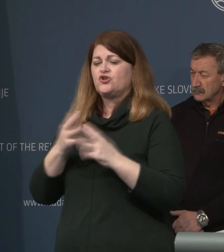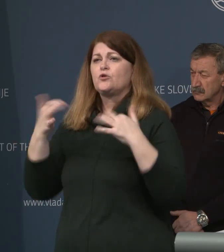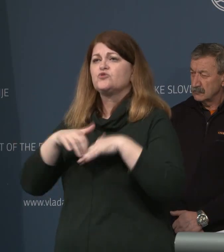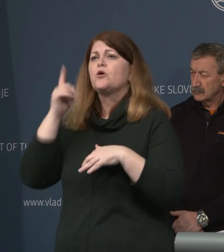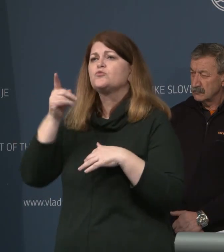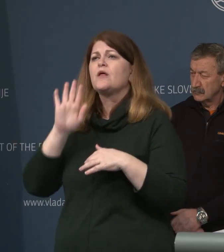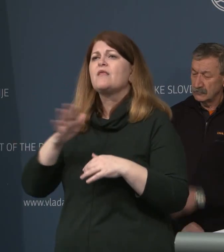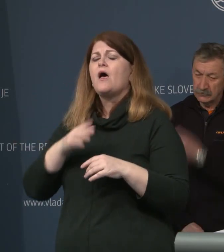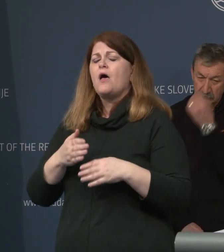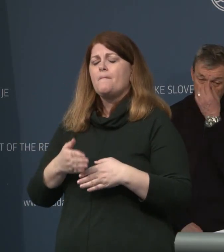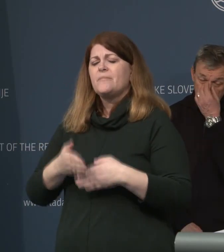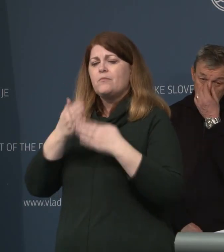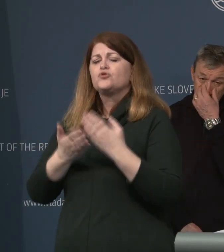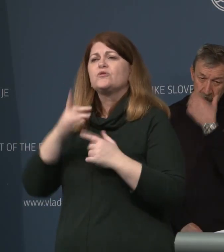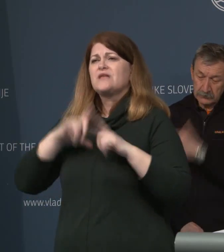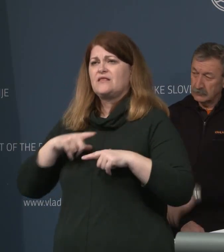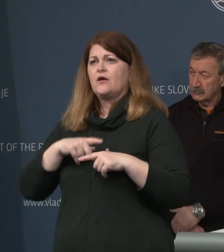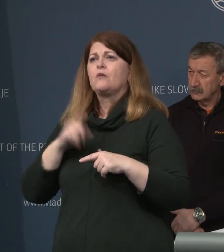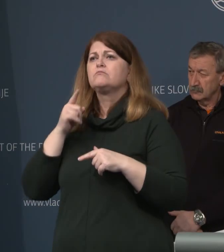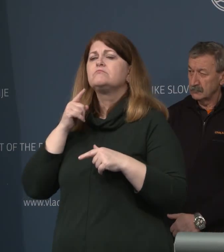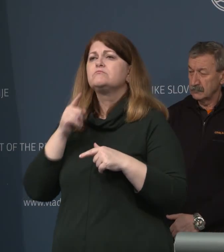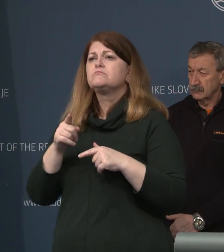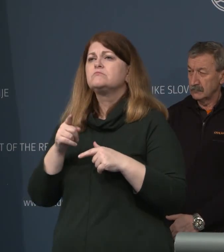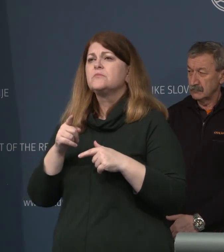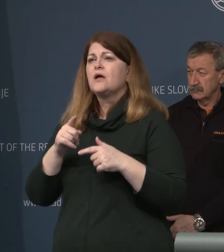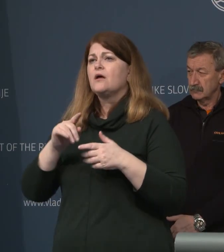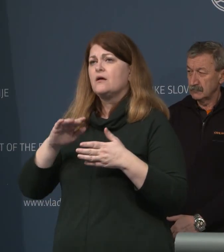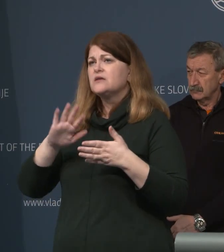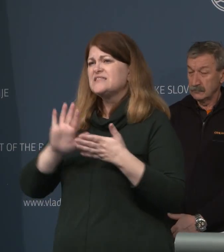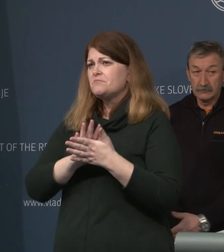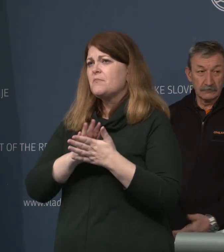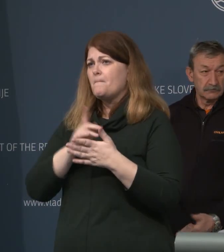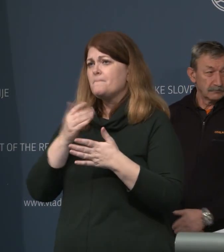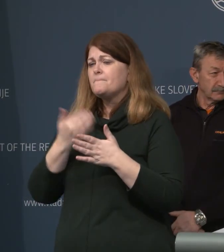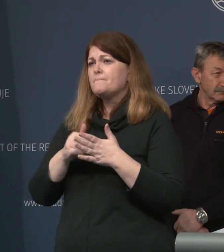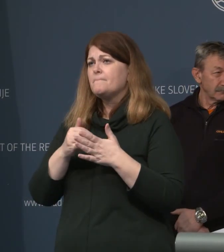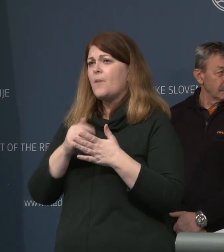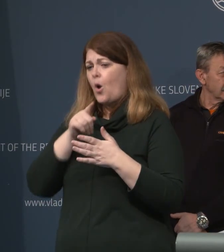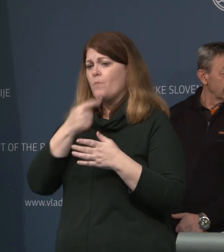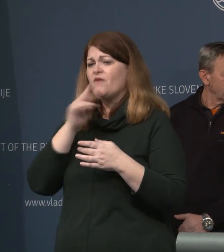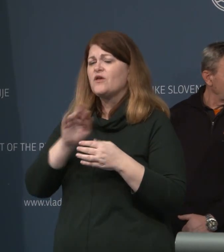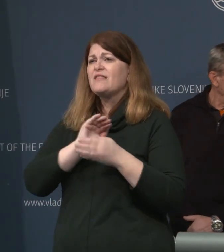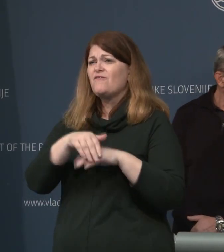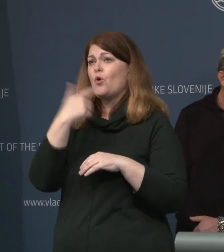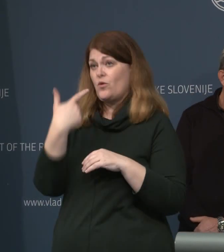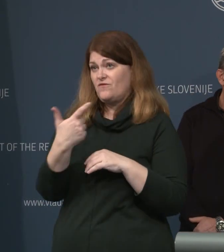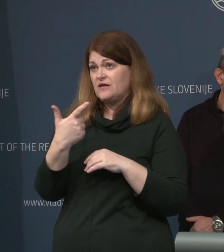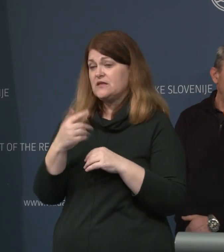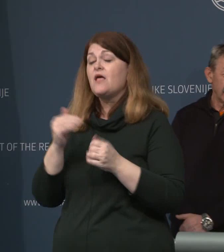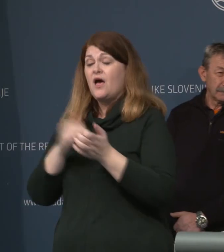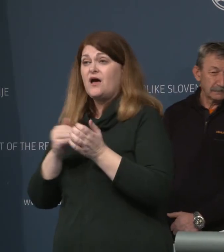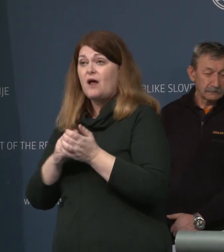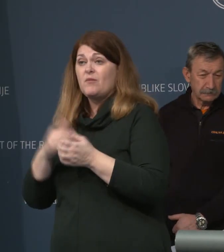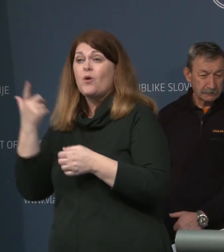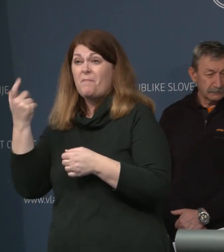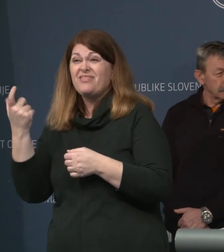predvsem na respiratorje, manjkal ne bi jih zelo veliko. Mogoče glede tega, on pravi, da jih je 20 na voljo v Sloveniji, 200 bi jih